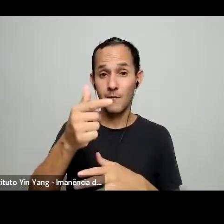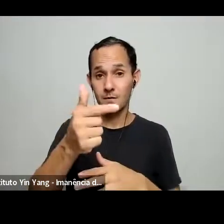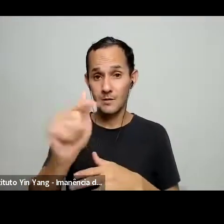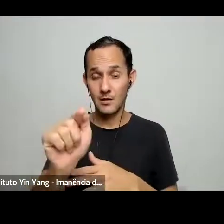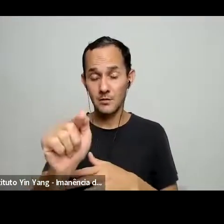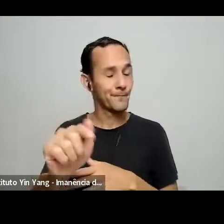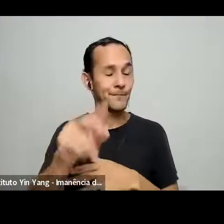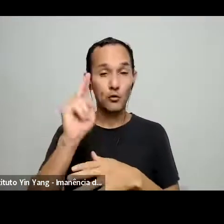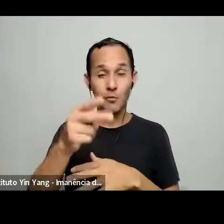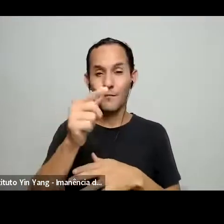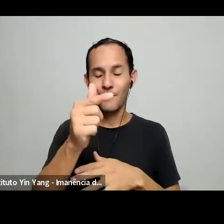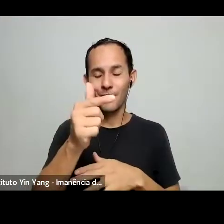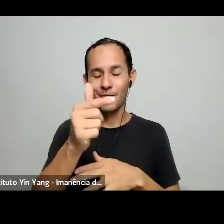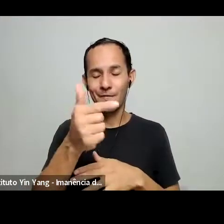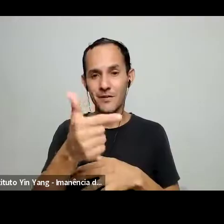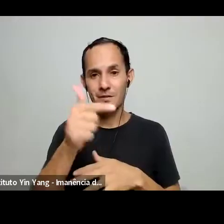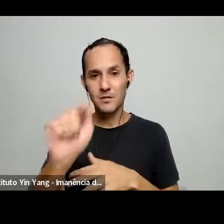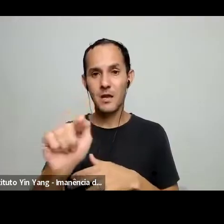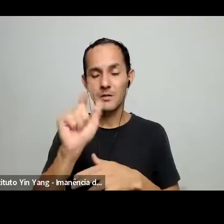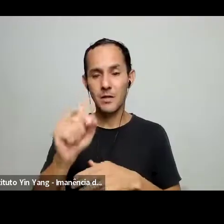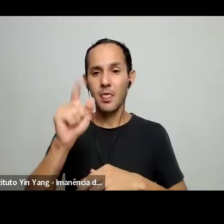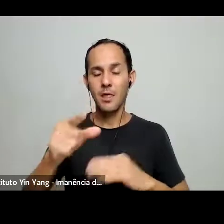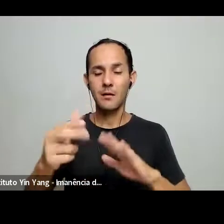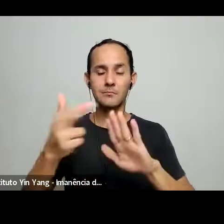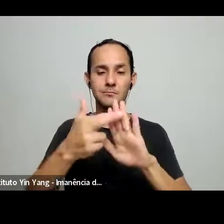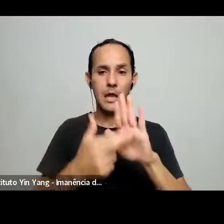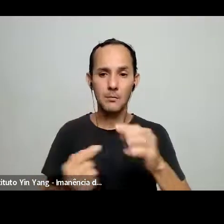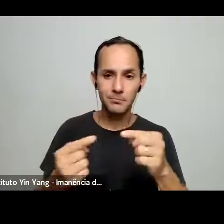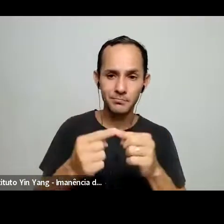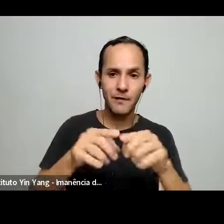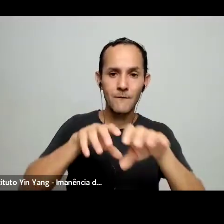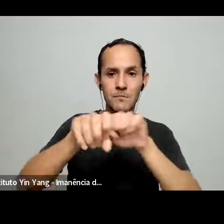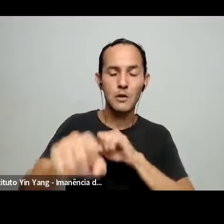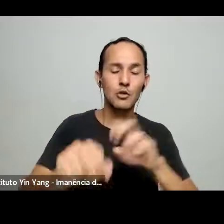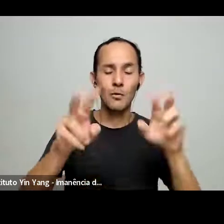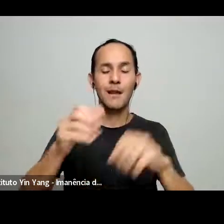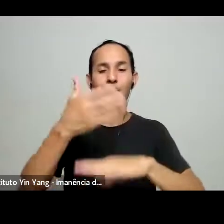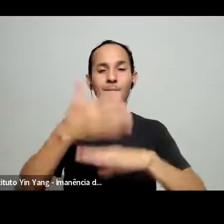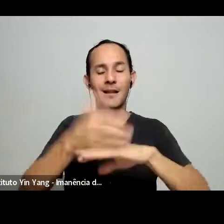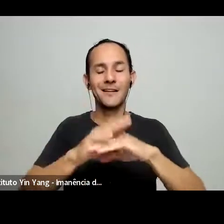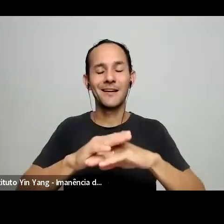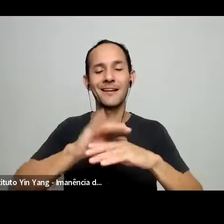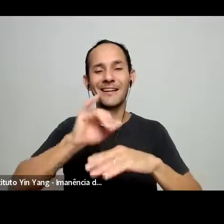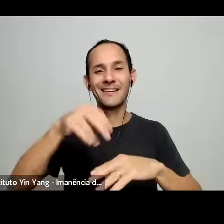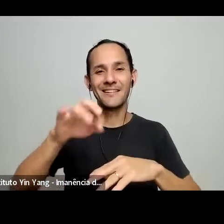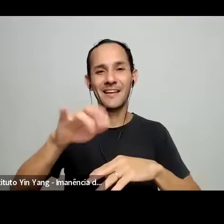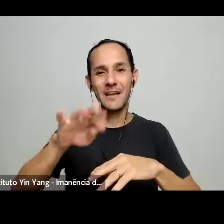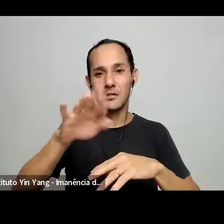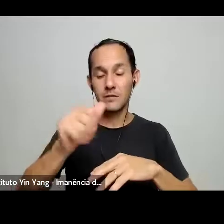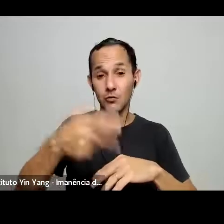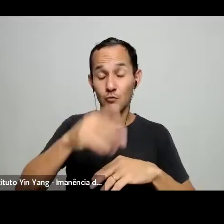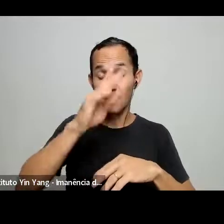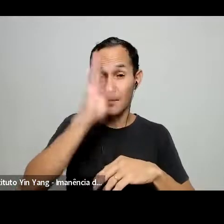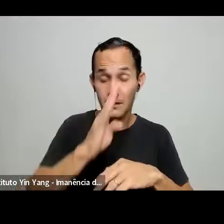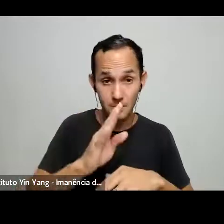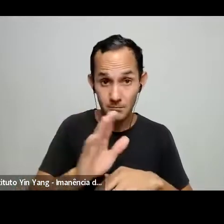de instituir e regular as práticas integrativas e complementares de saúde em todos os Estados-membros do